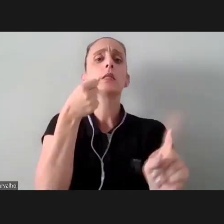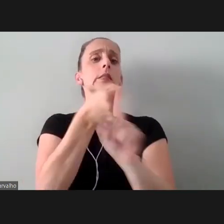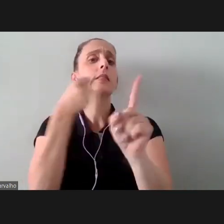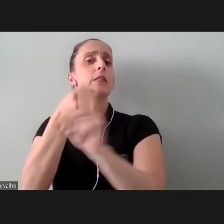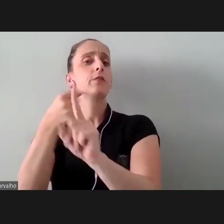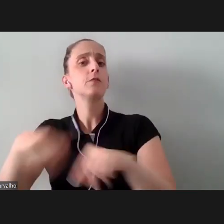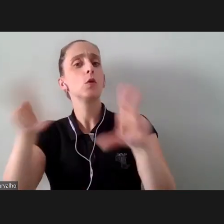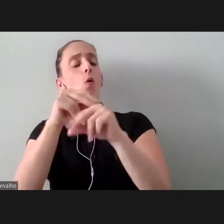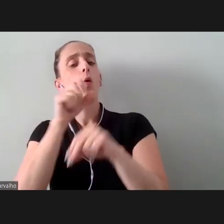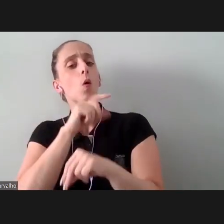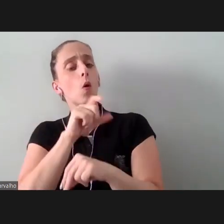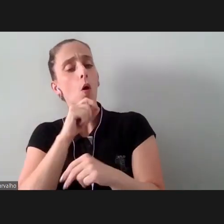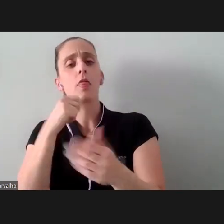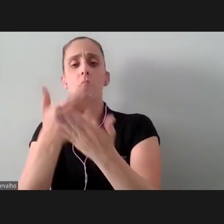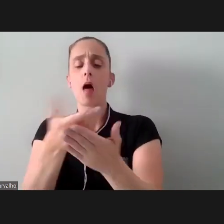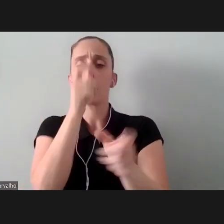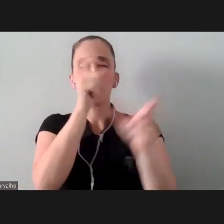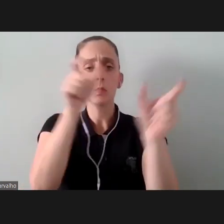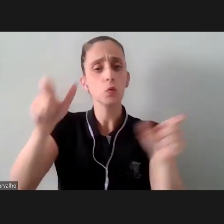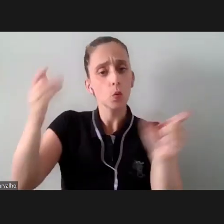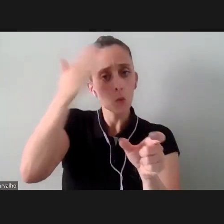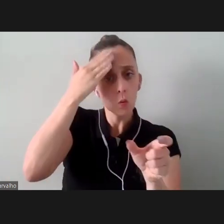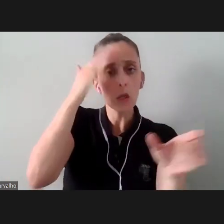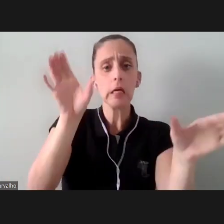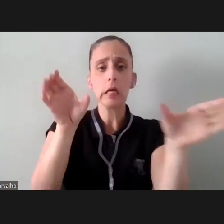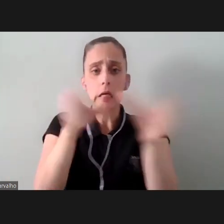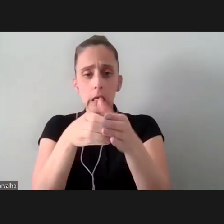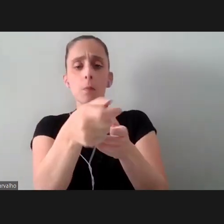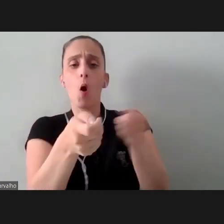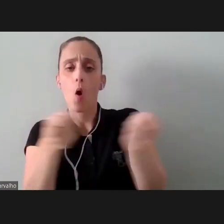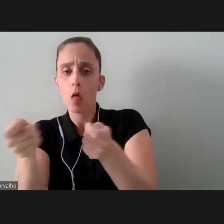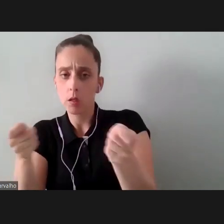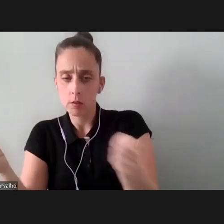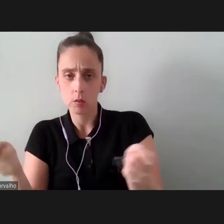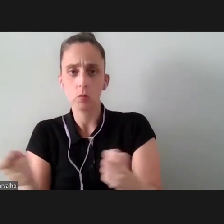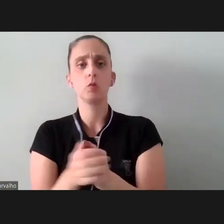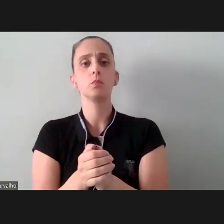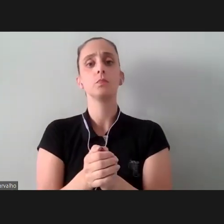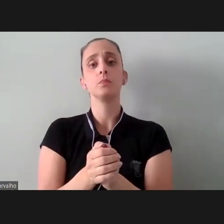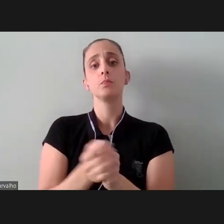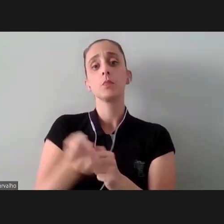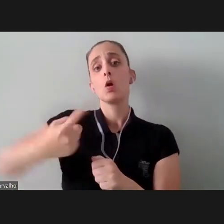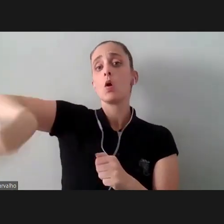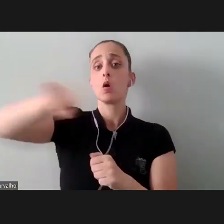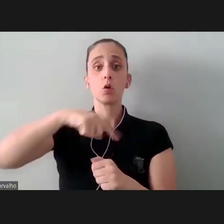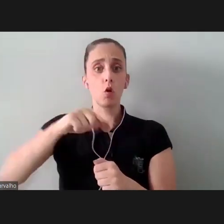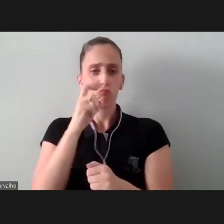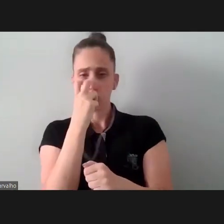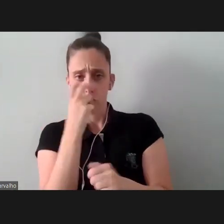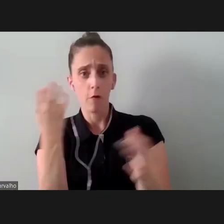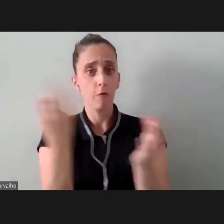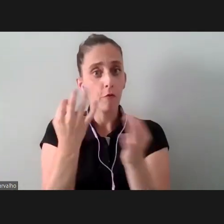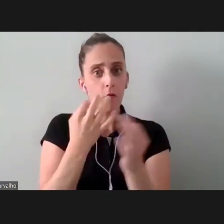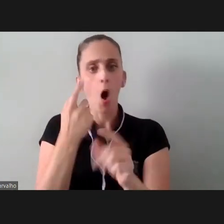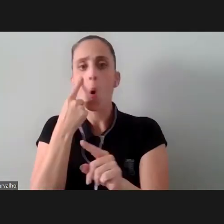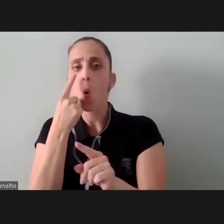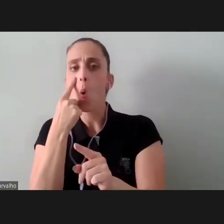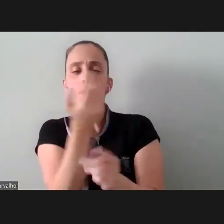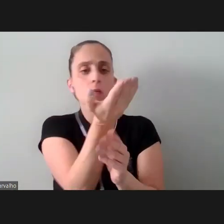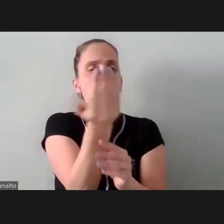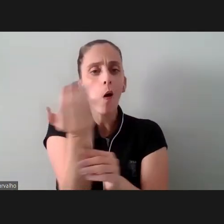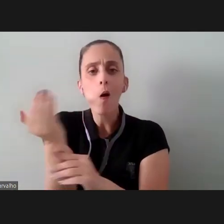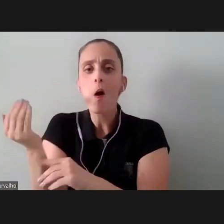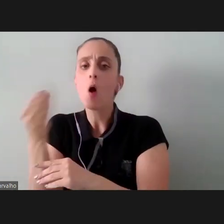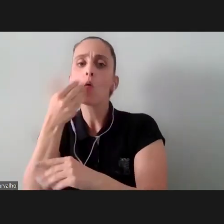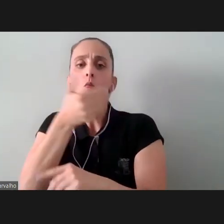da capacitação de pessoas, de equipas e de organizações. Estamos todos muito curiosos para conhecer as vossas